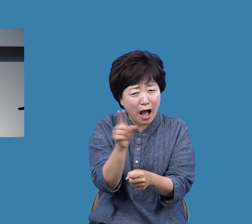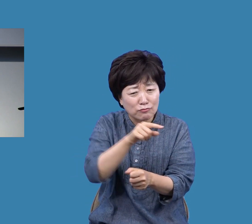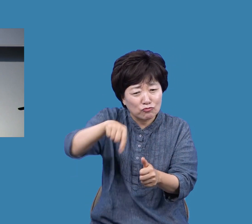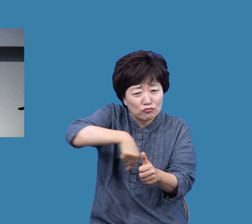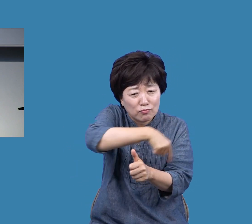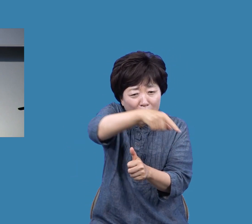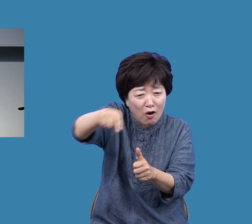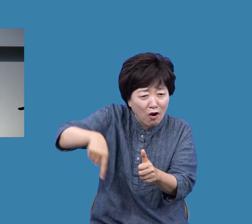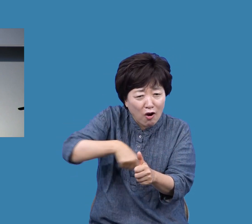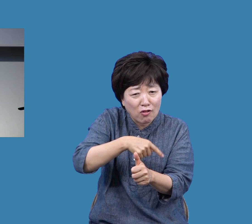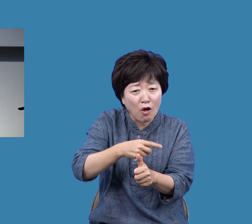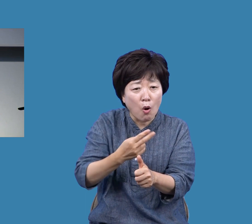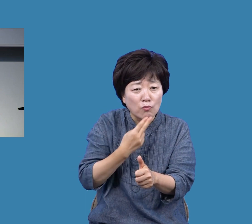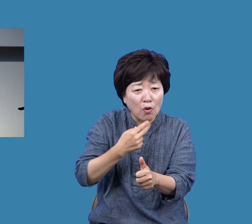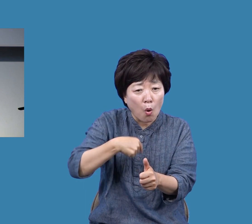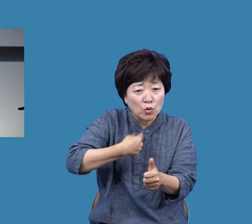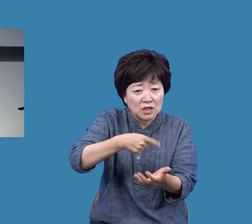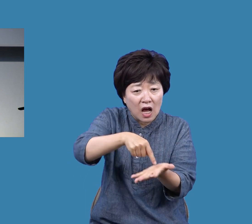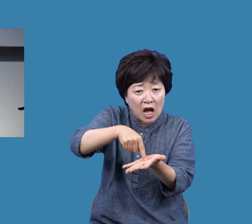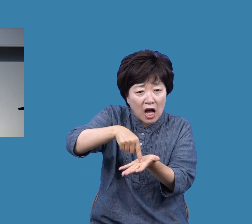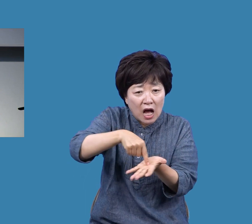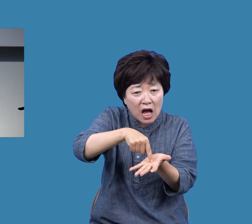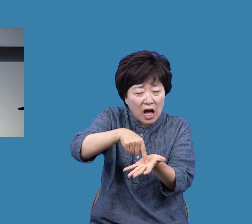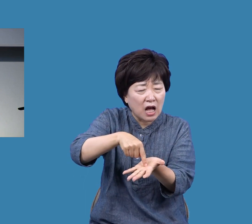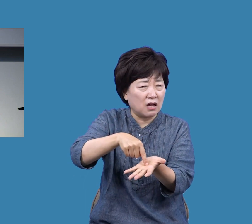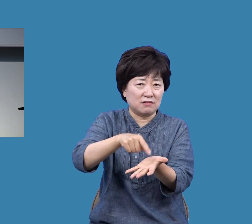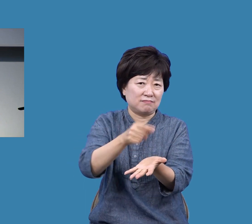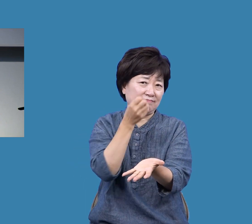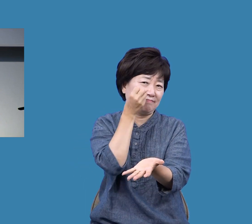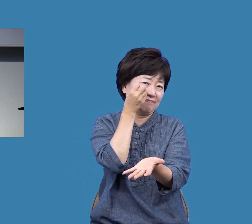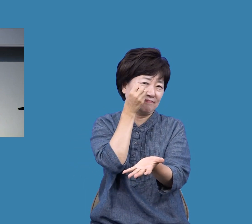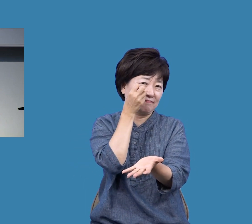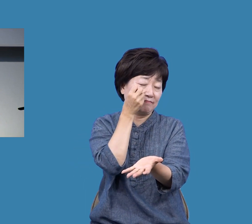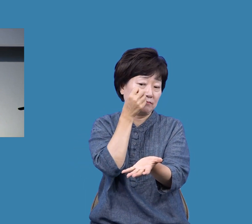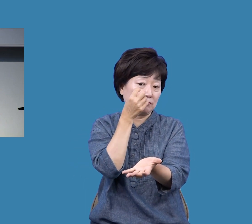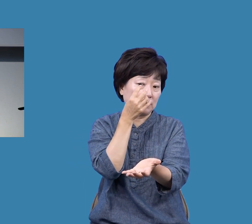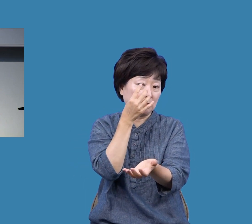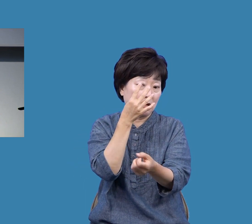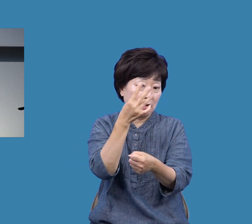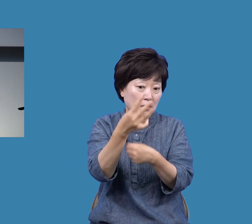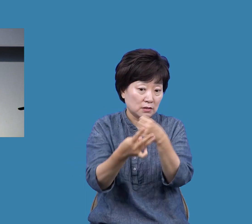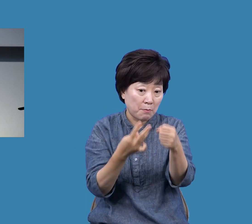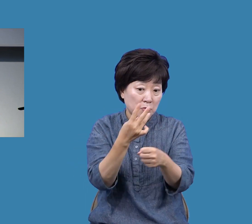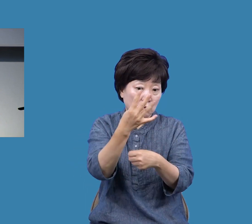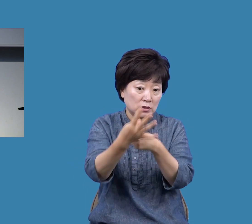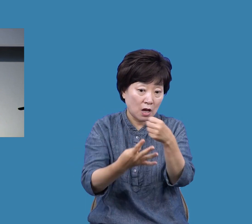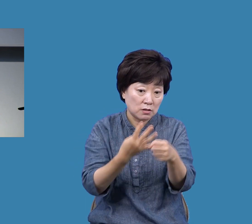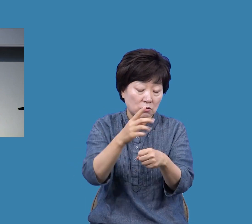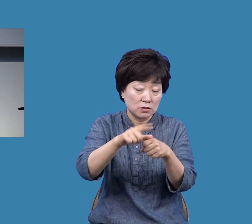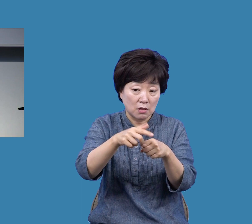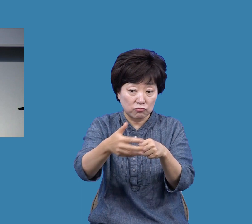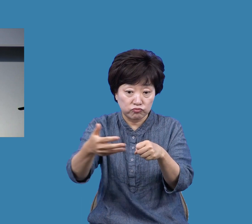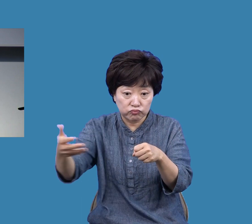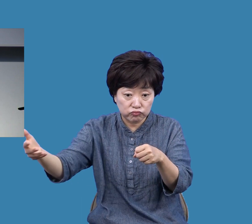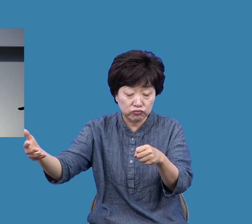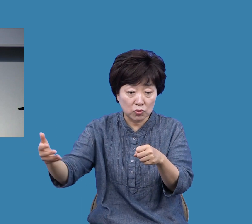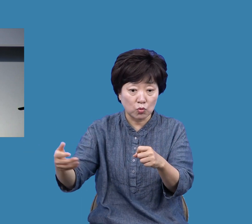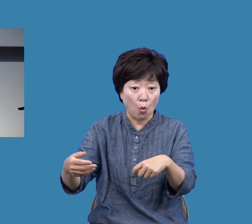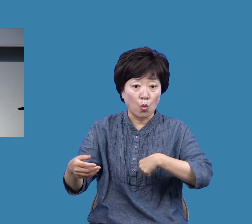붙어. 이상한 거지. 잠깐은 그럴 수 있지만 뭐 3년, 4년, 5년 지났는데 어떻게 아무도 안 붙어. 그럼